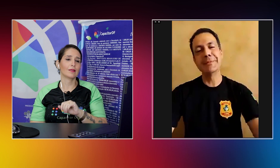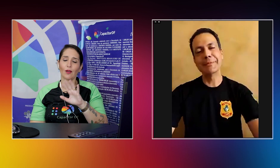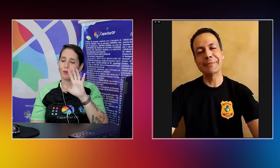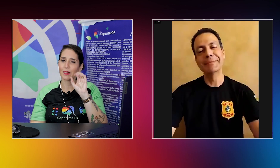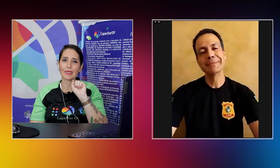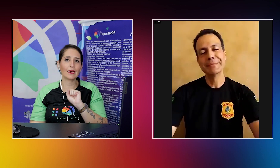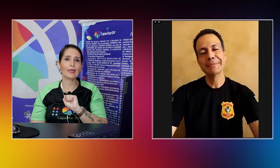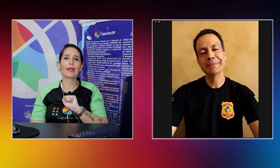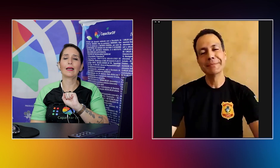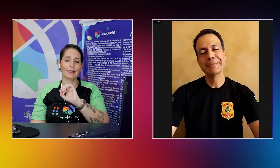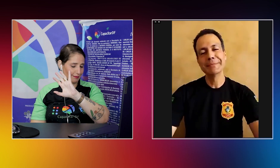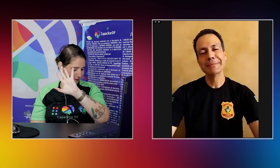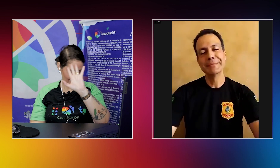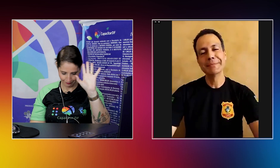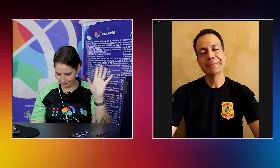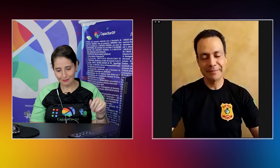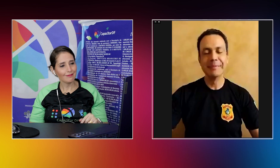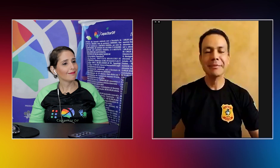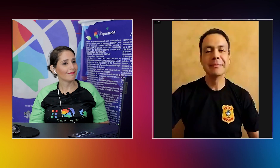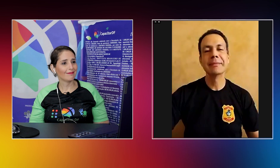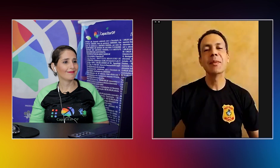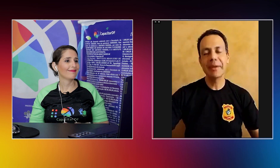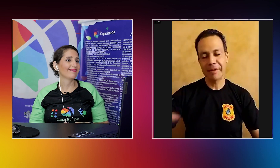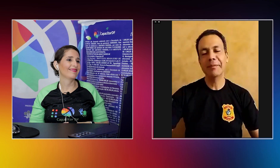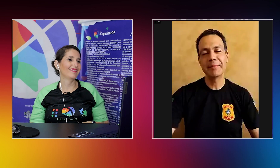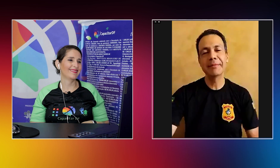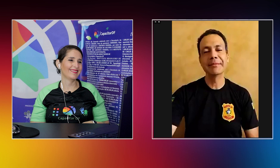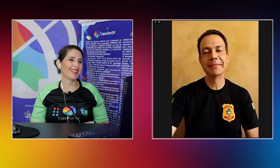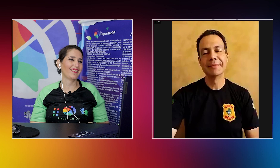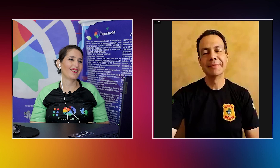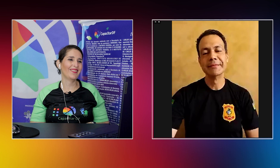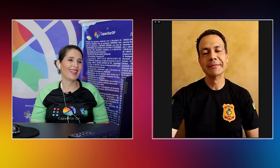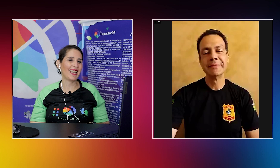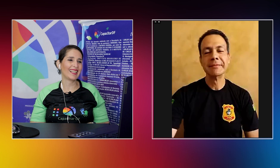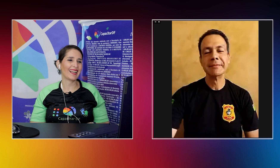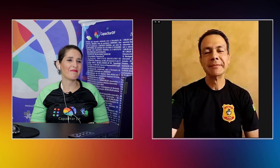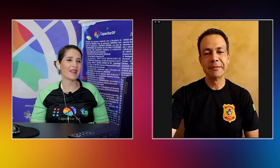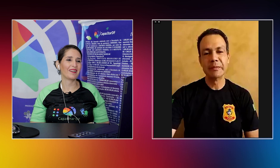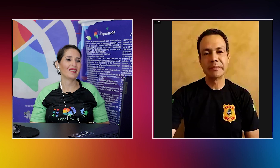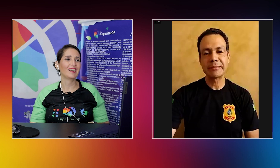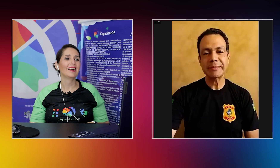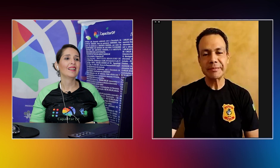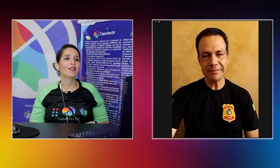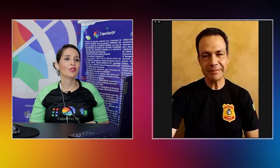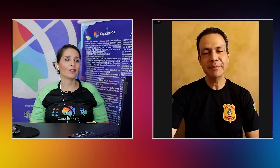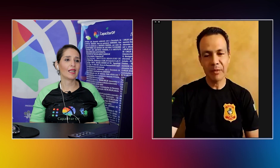gente, só para sacanear. Beleza. Tá bom? Obrigada,